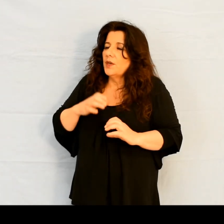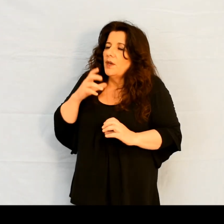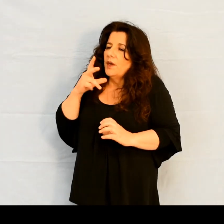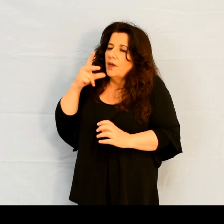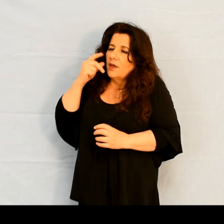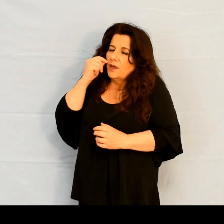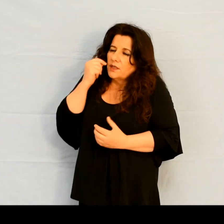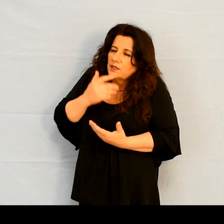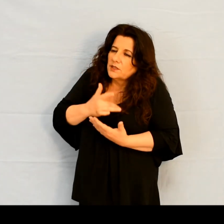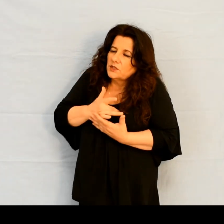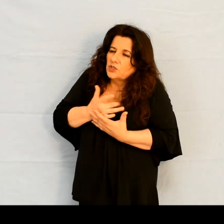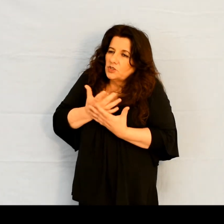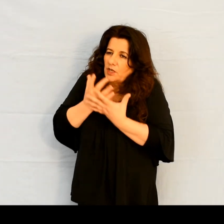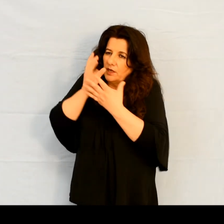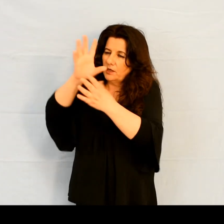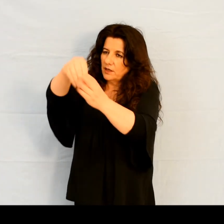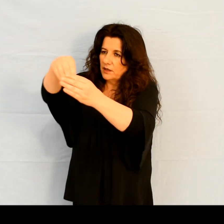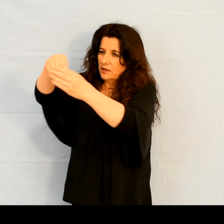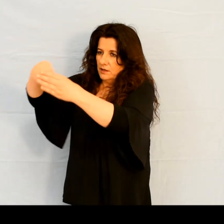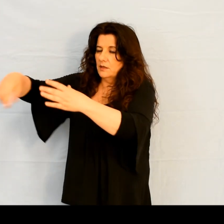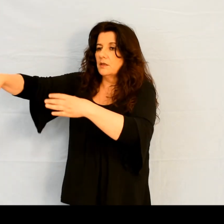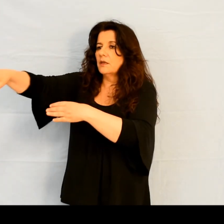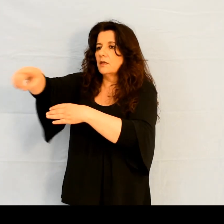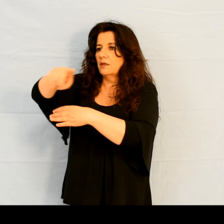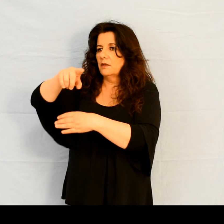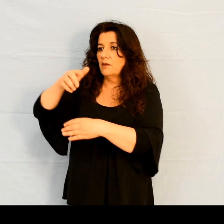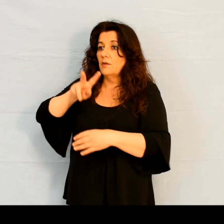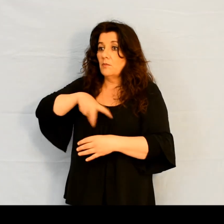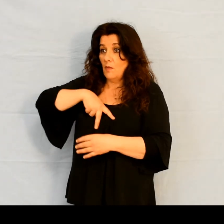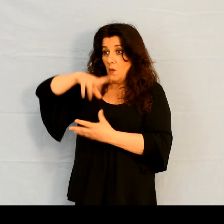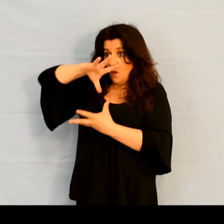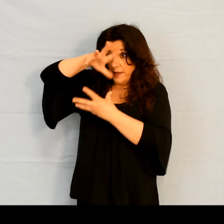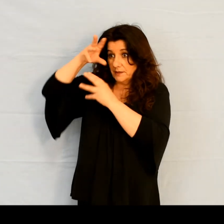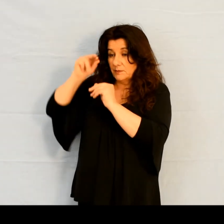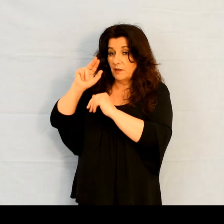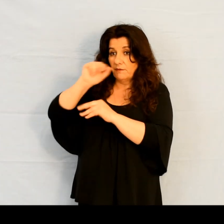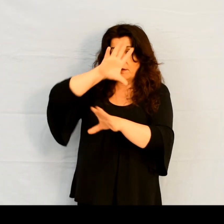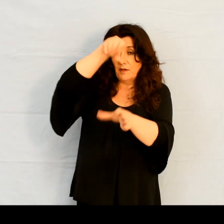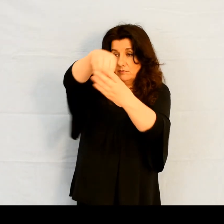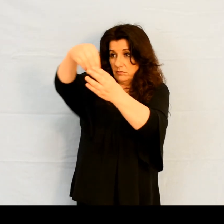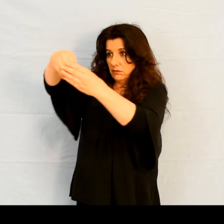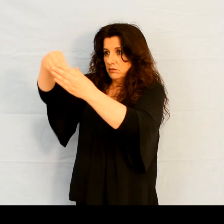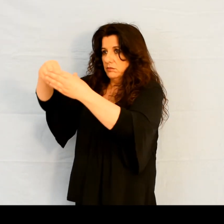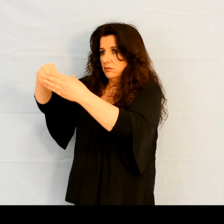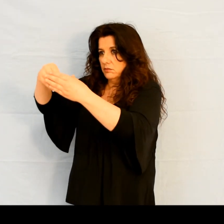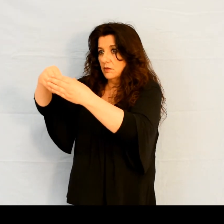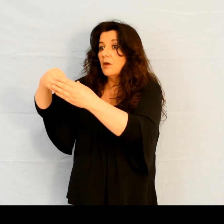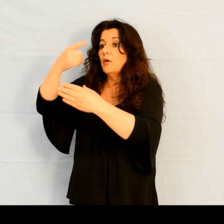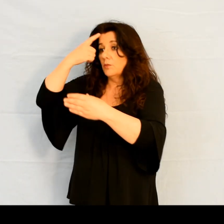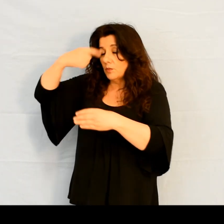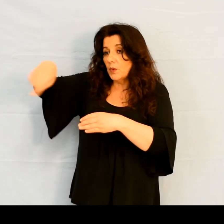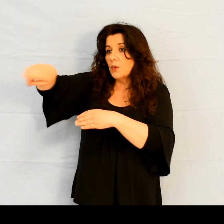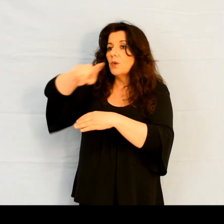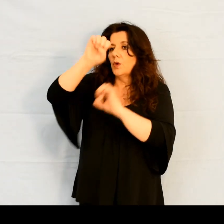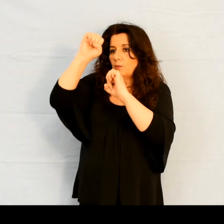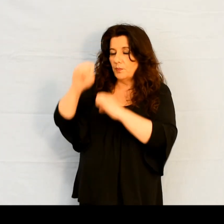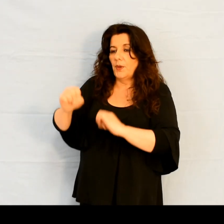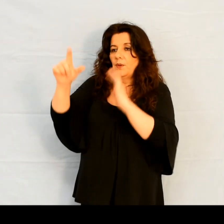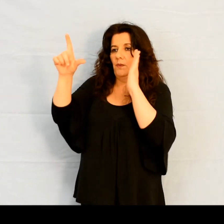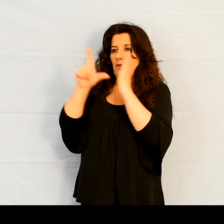mon esprit, je ferai que vous marchiez selon mes lois, que vous gardiez mes préceptes